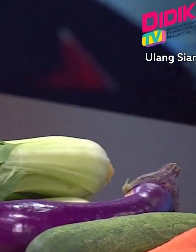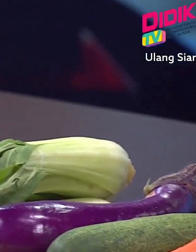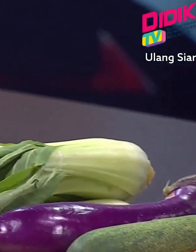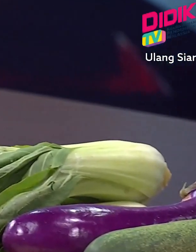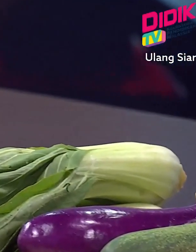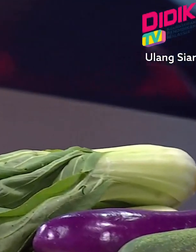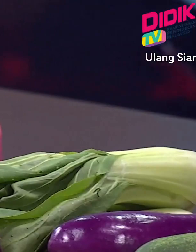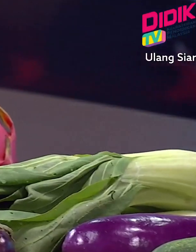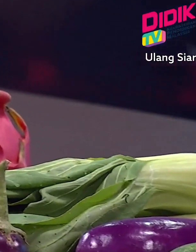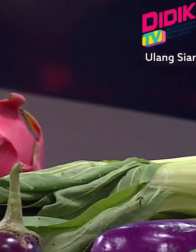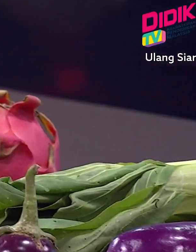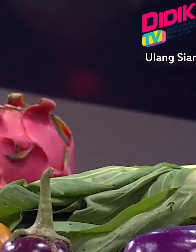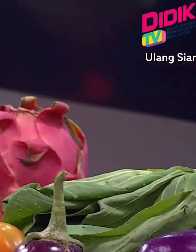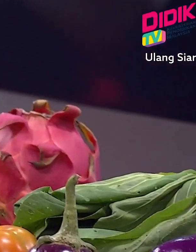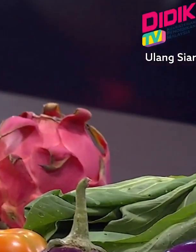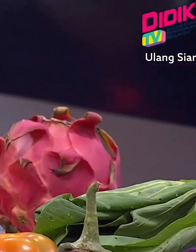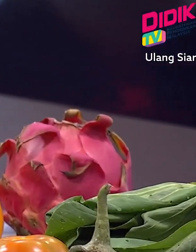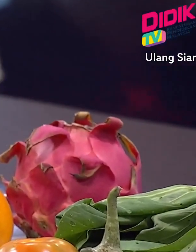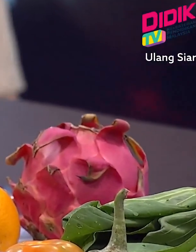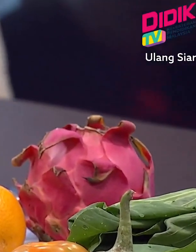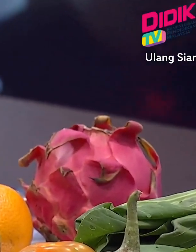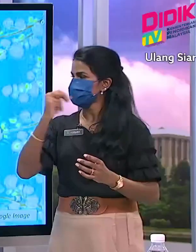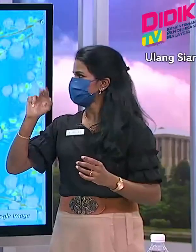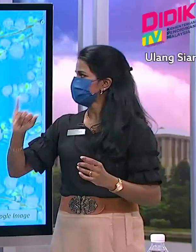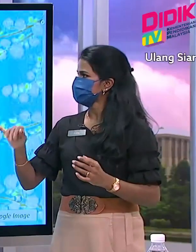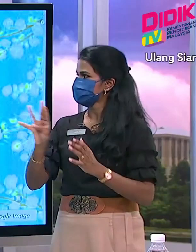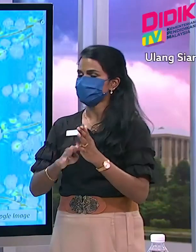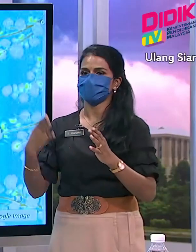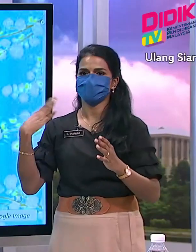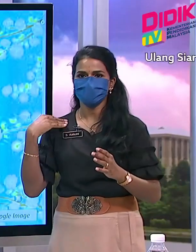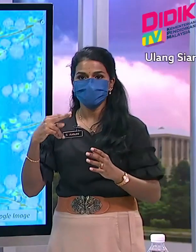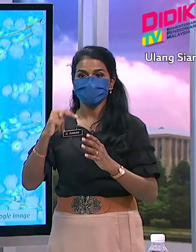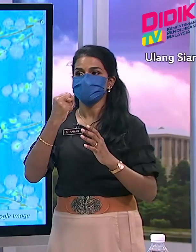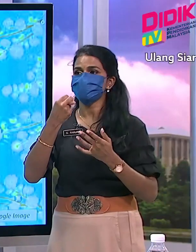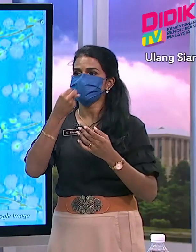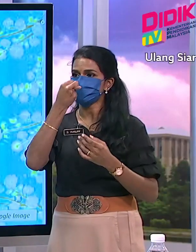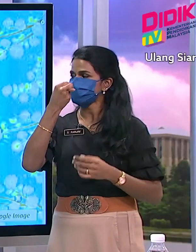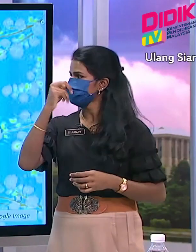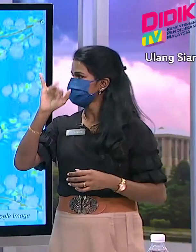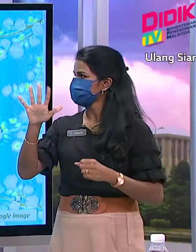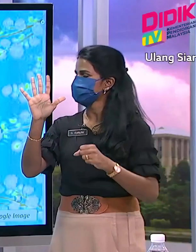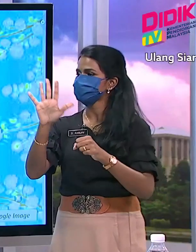kita tengok. Sambung terus. Okey. Mengambil makanan yang ada nutrien yang